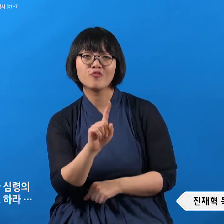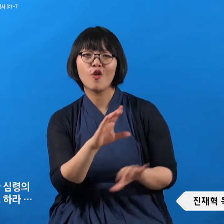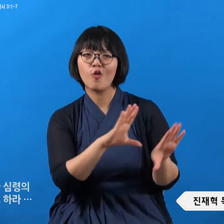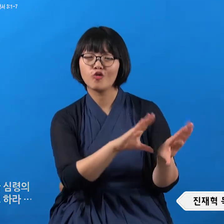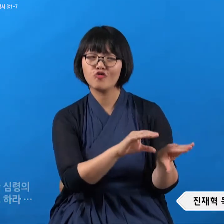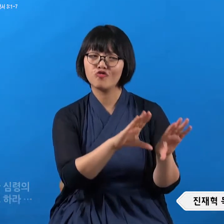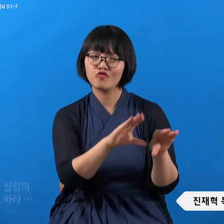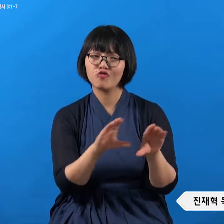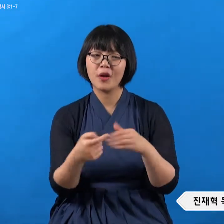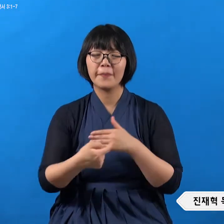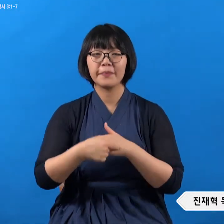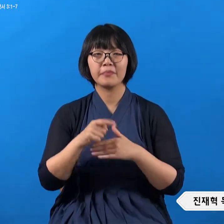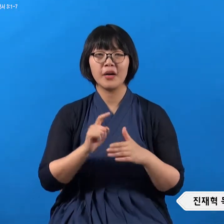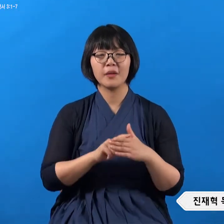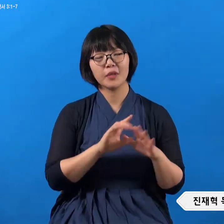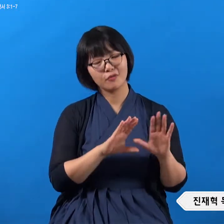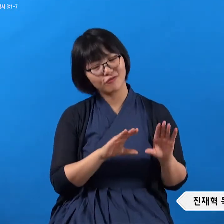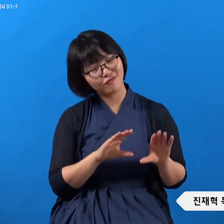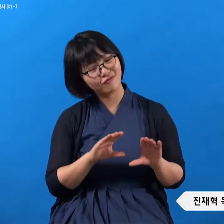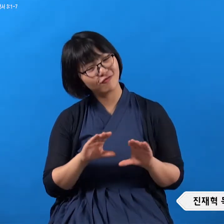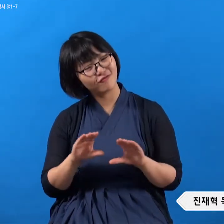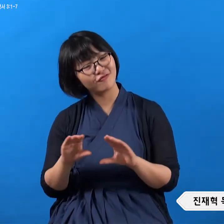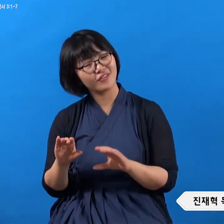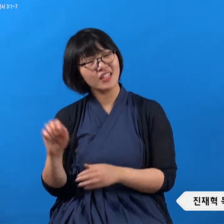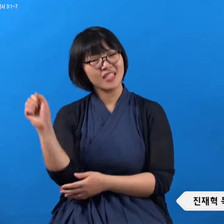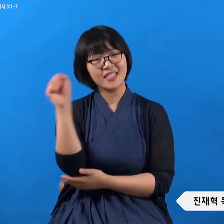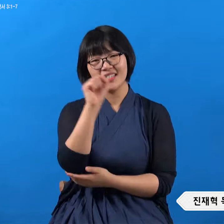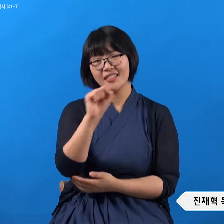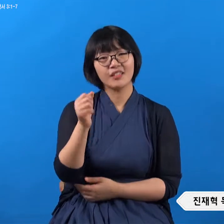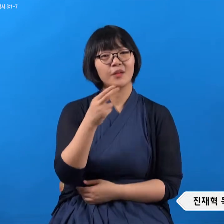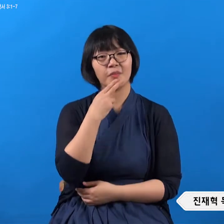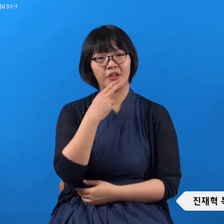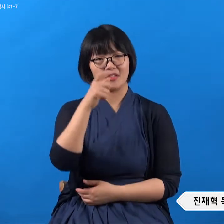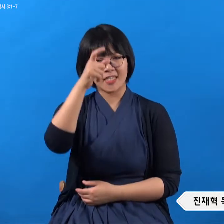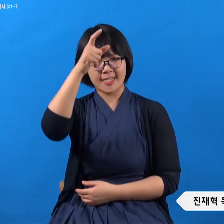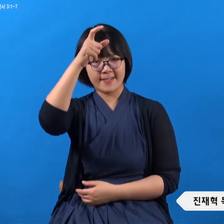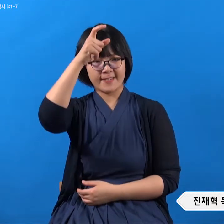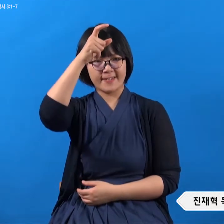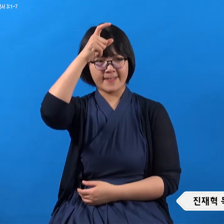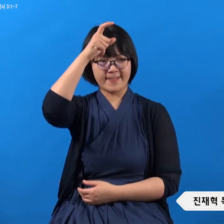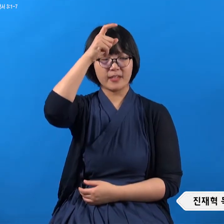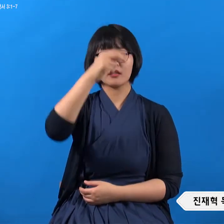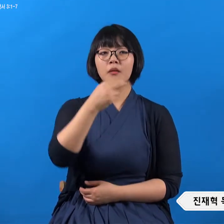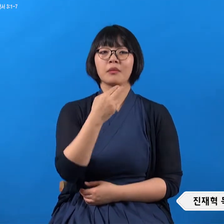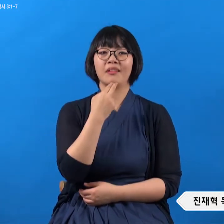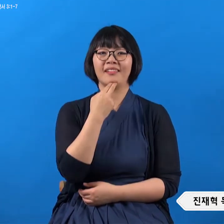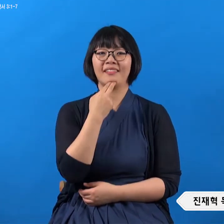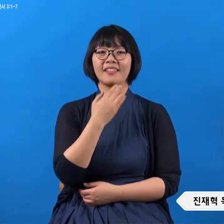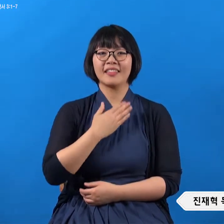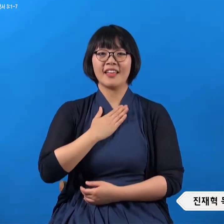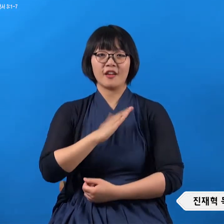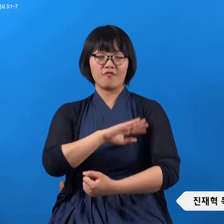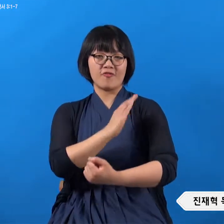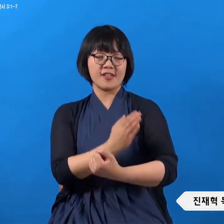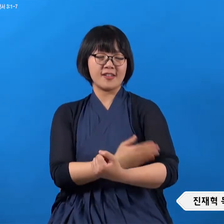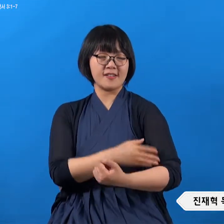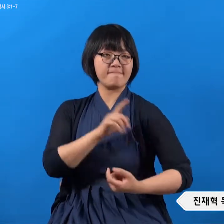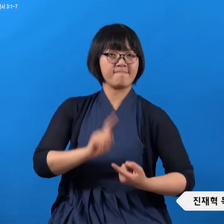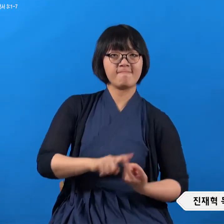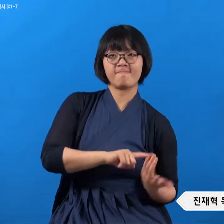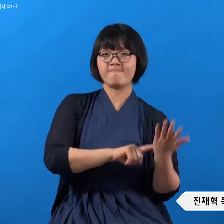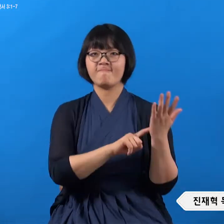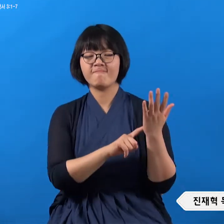온유는 마음의 부드러움을 이야기합니다. 동요가 없습니다. 고집을 세우지 않습니다. 자기 권리를